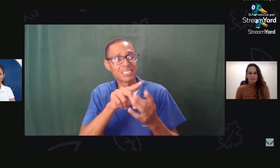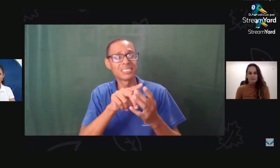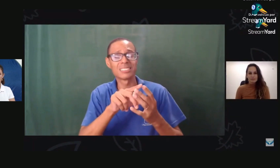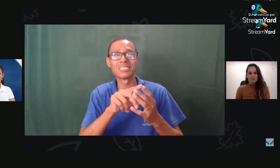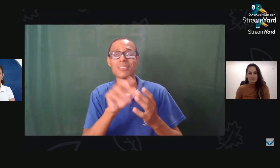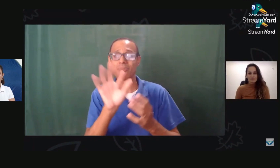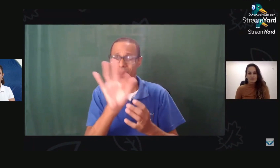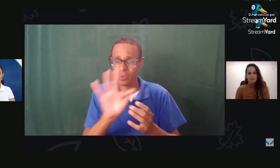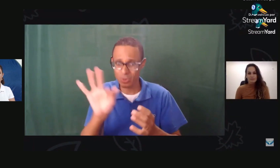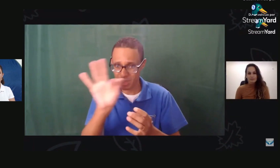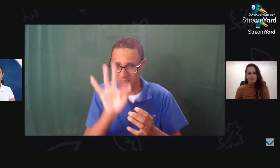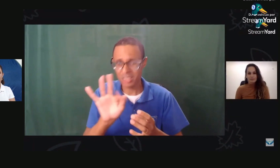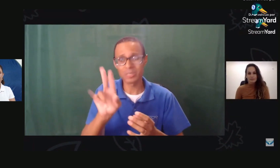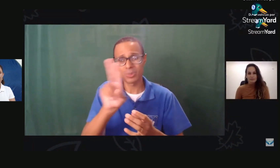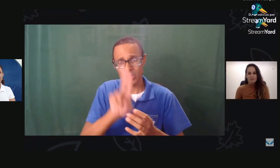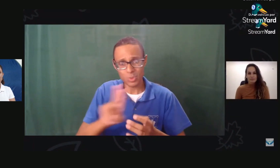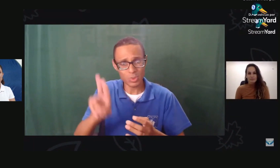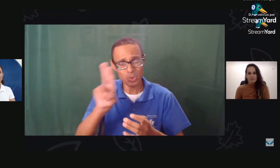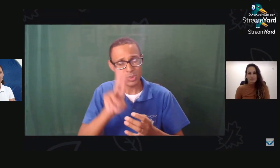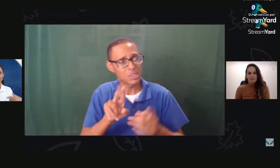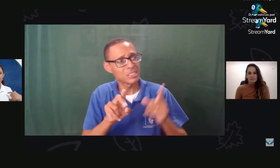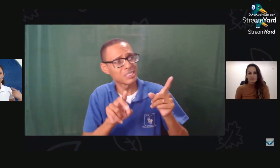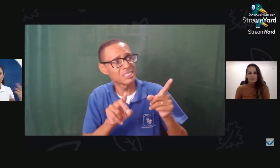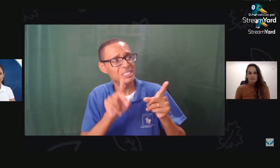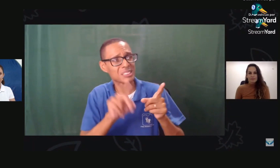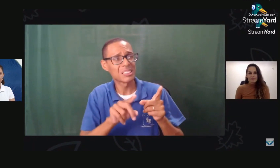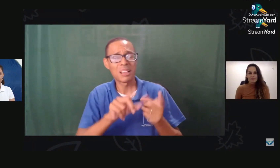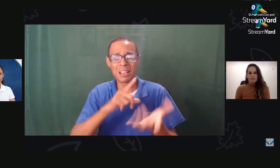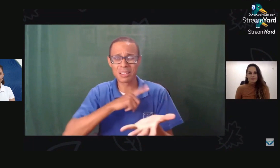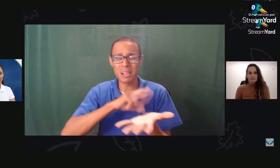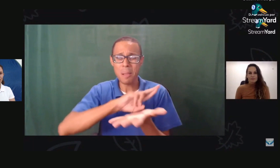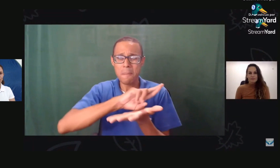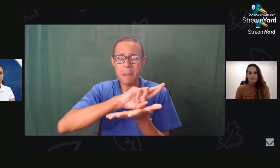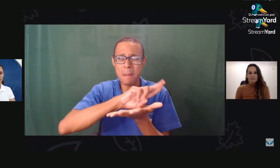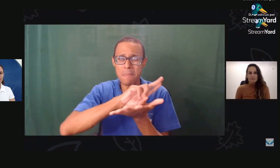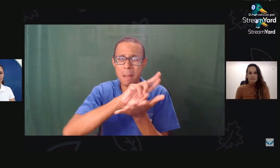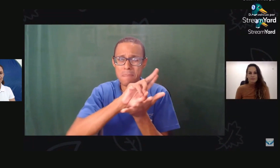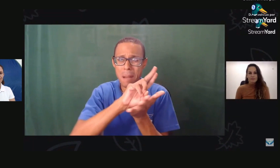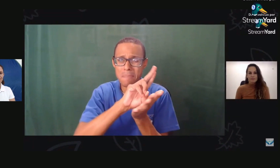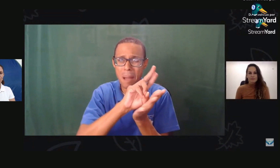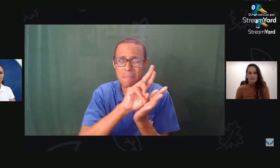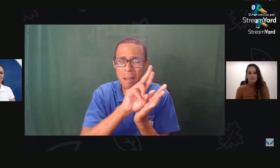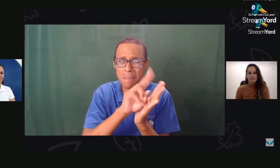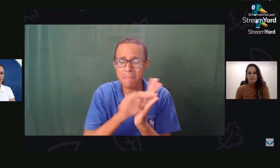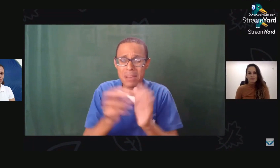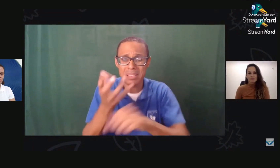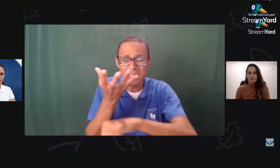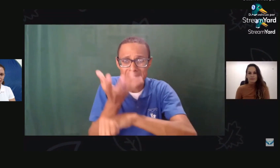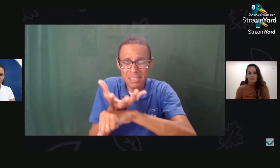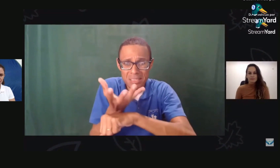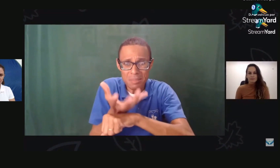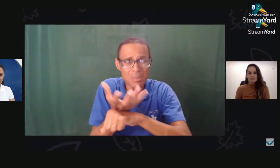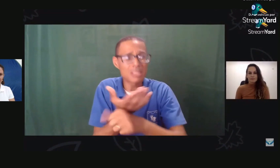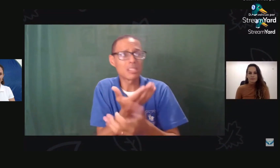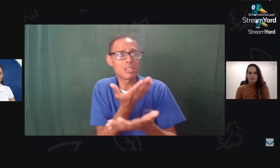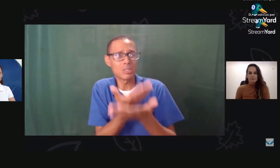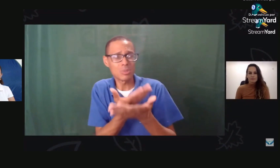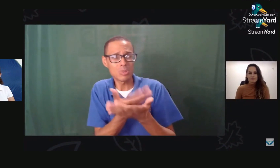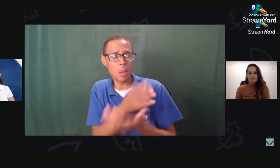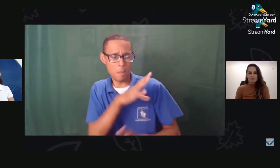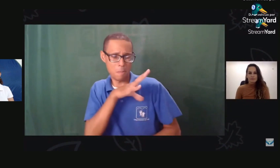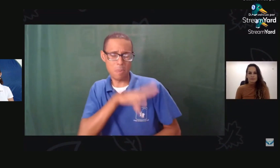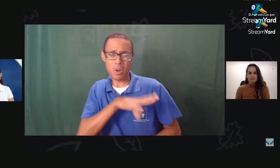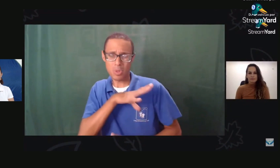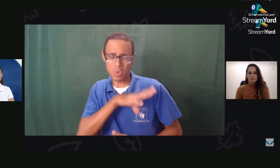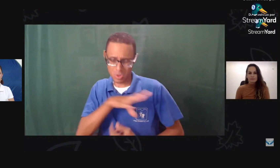e intérpretes, dificuldades dentro das universidades, são diversas barreiras aí,